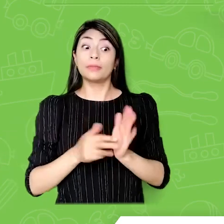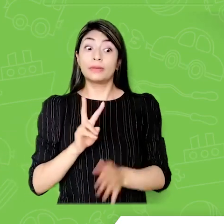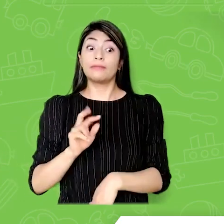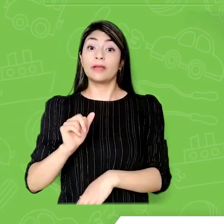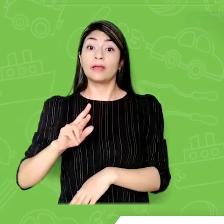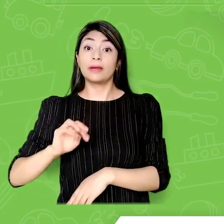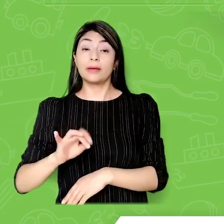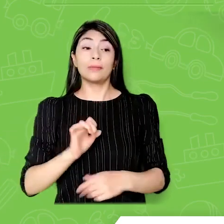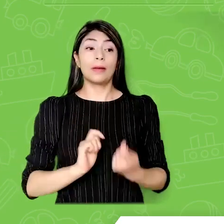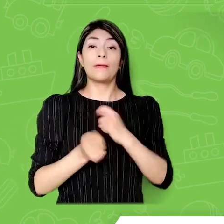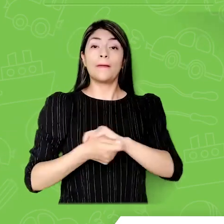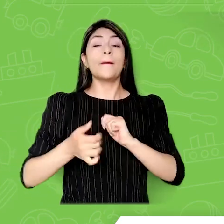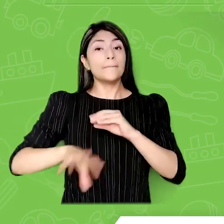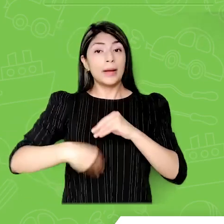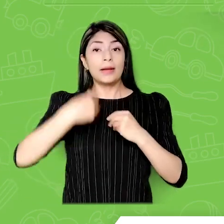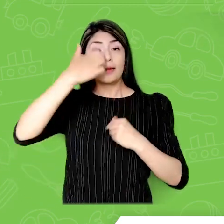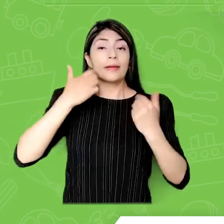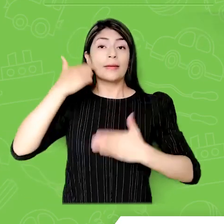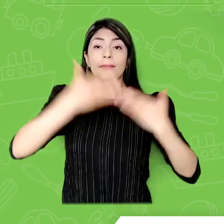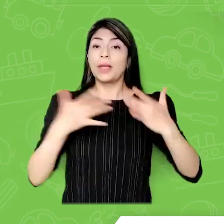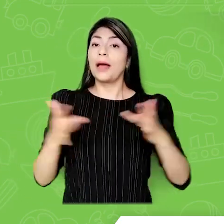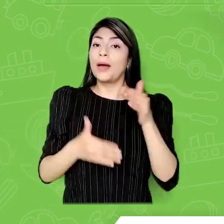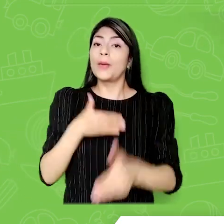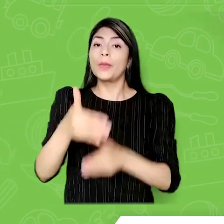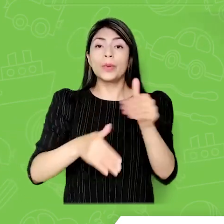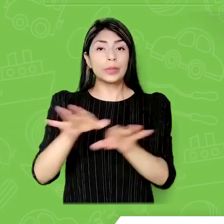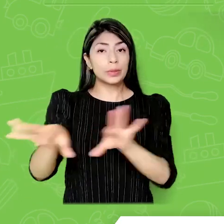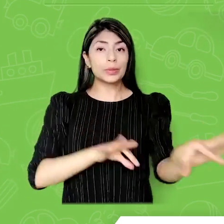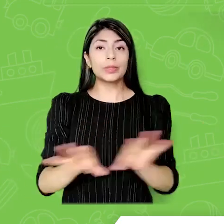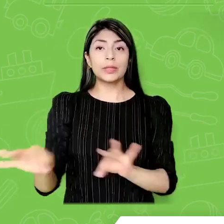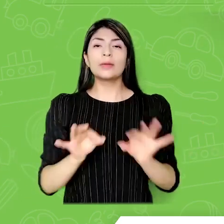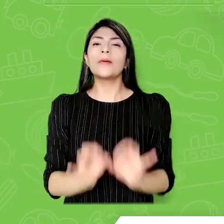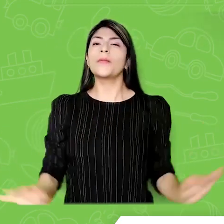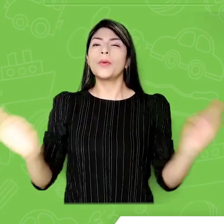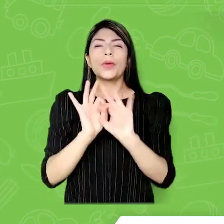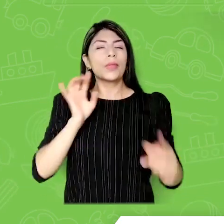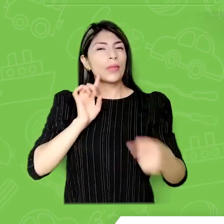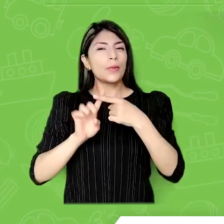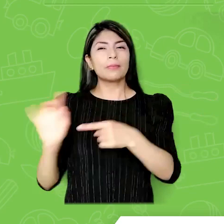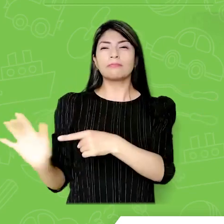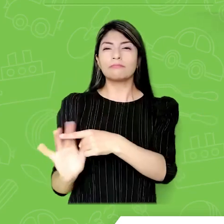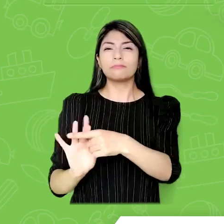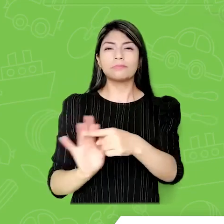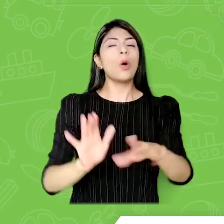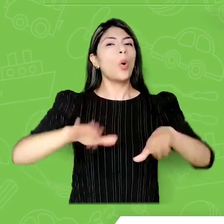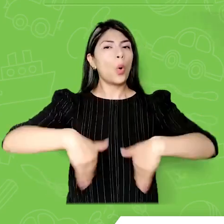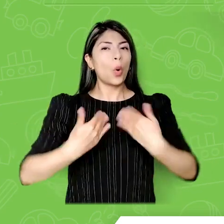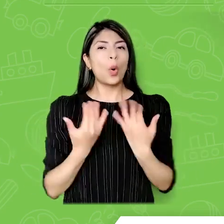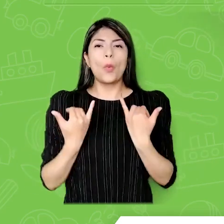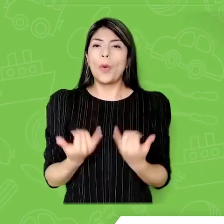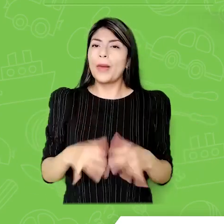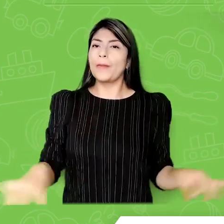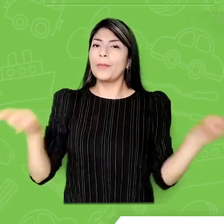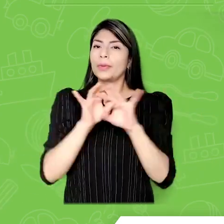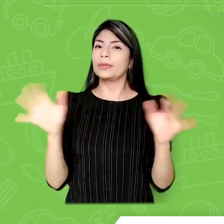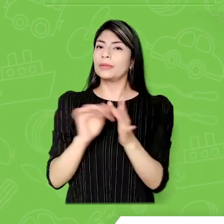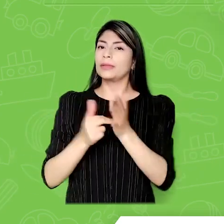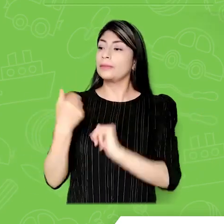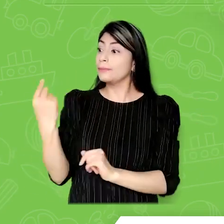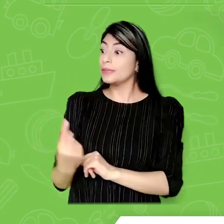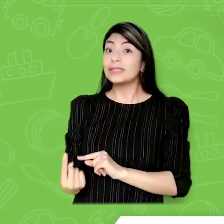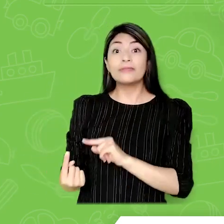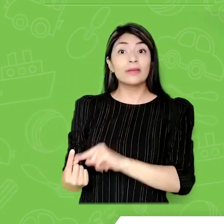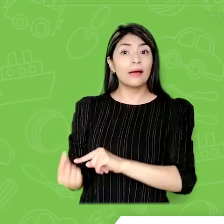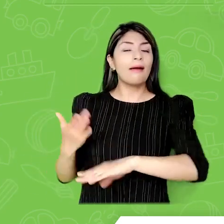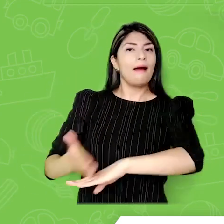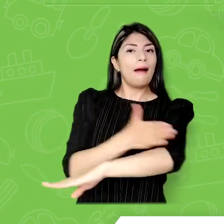de selección, se van a aplicar, en estos casos, según las especificaciones previstas en los respectivos apartes del